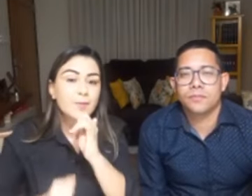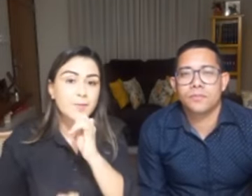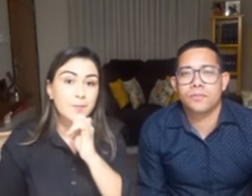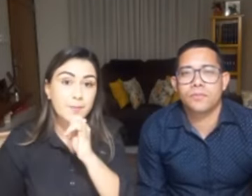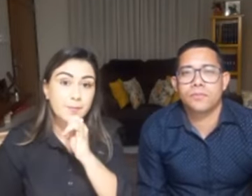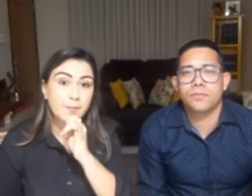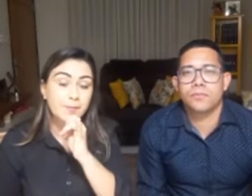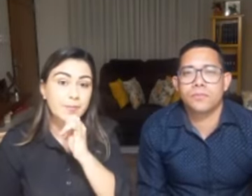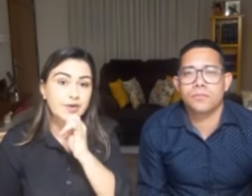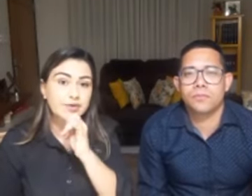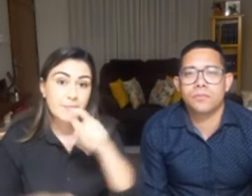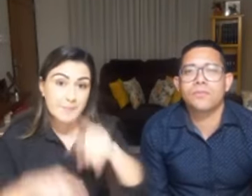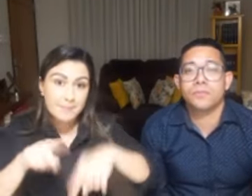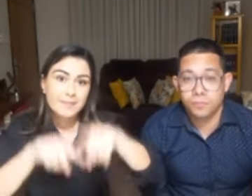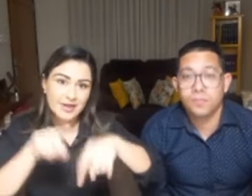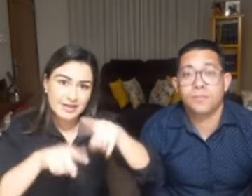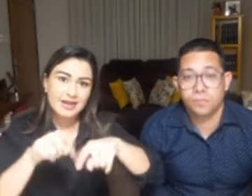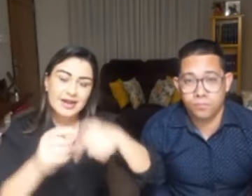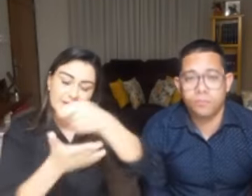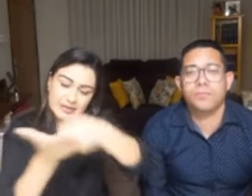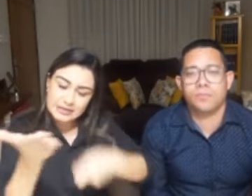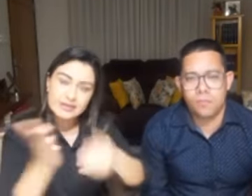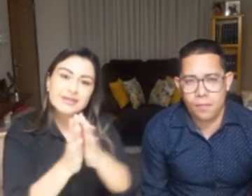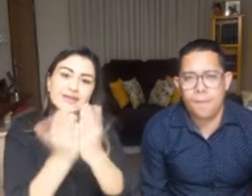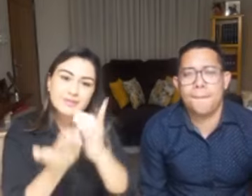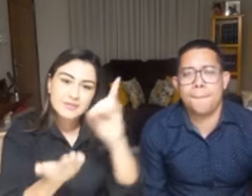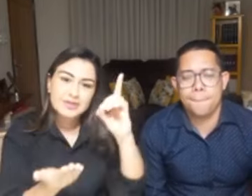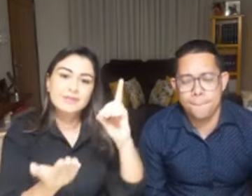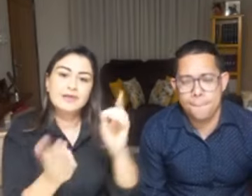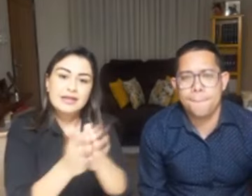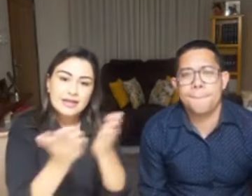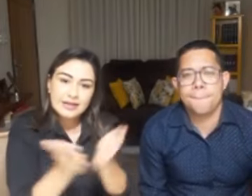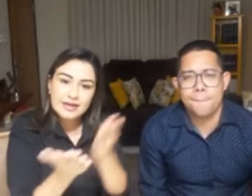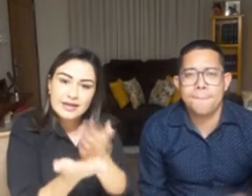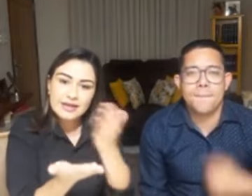ao material, né, escrito, Bíblia, livros, assim. Então,